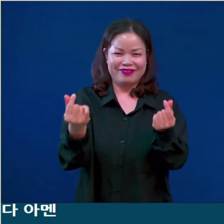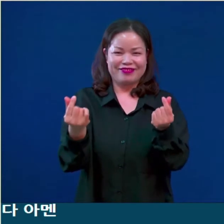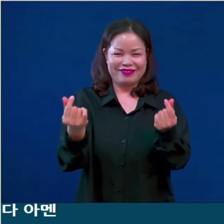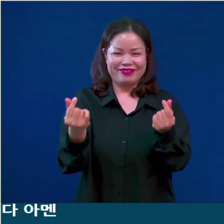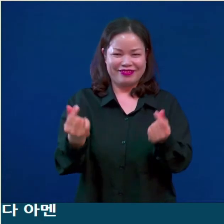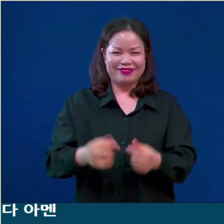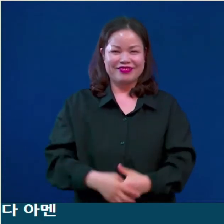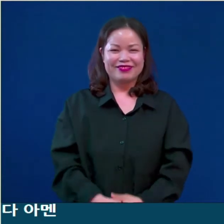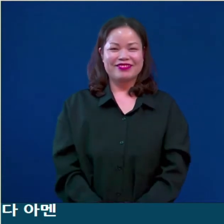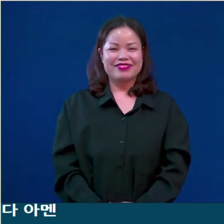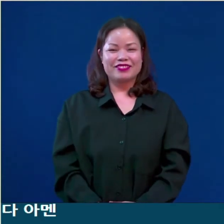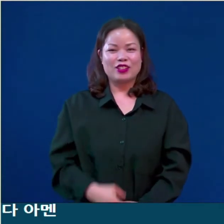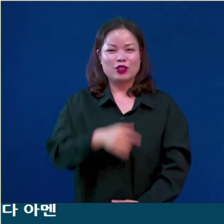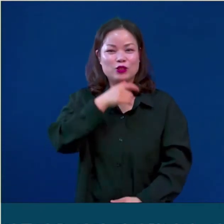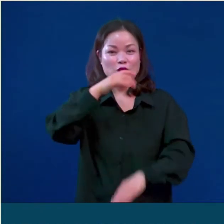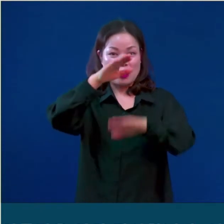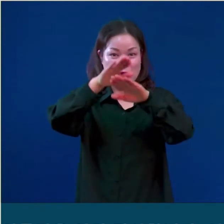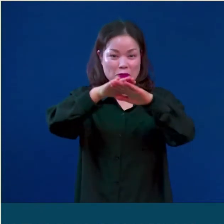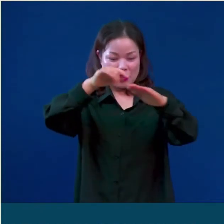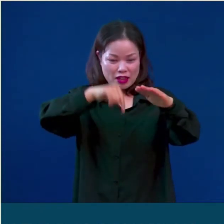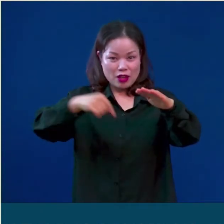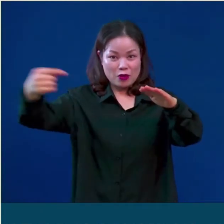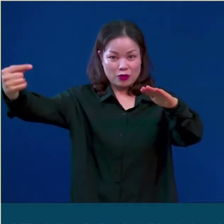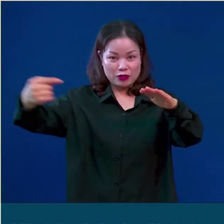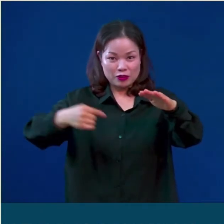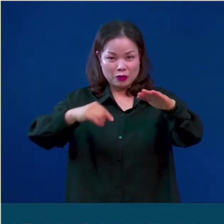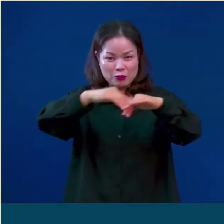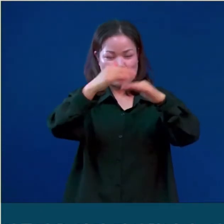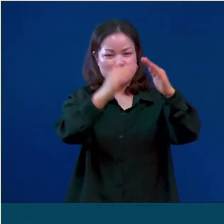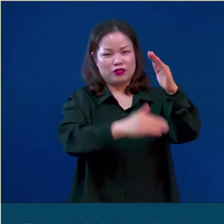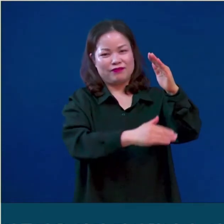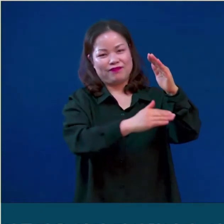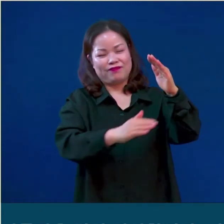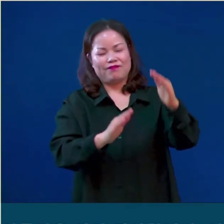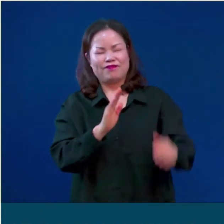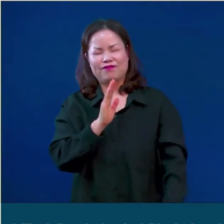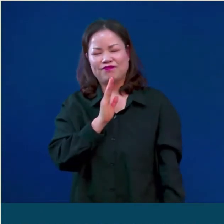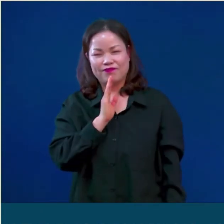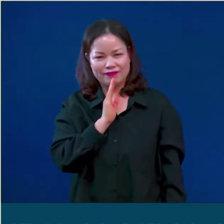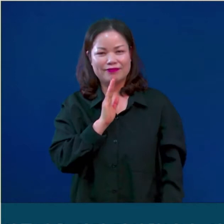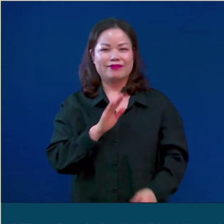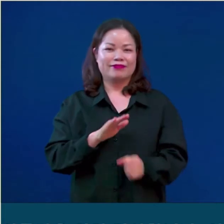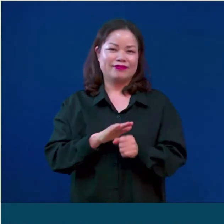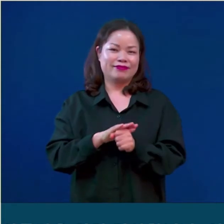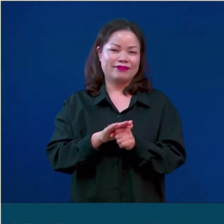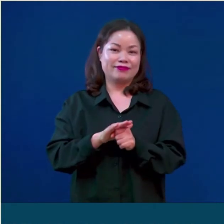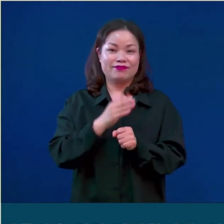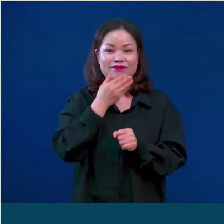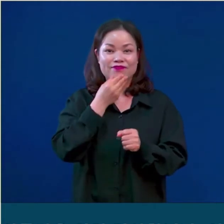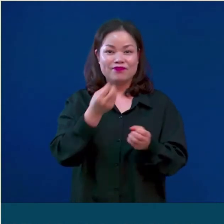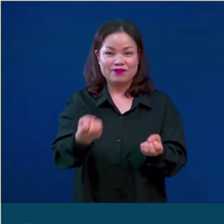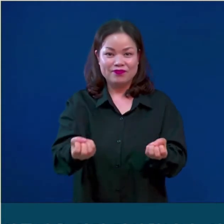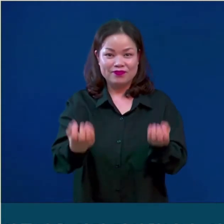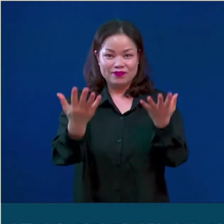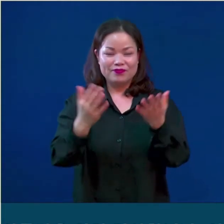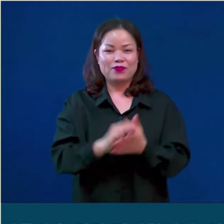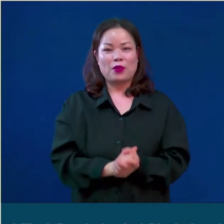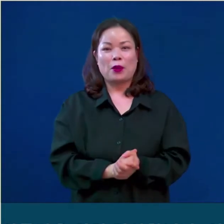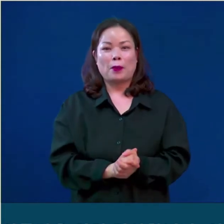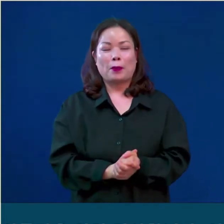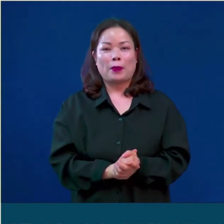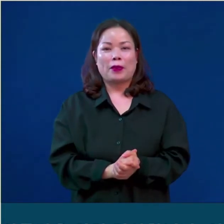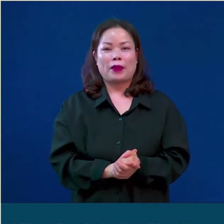네, 수요 예배 가운데 나오신 우리 모든 성도님들을 진심으로 사랑하고 축복합니다.